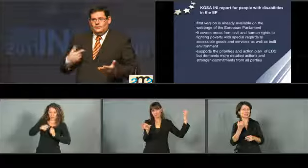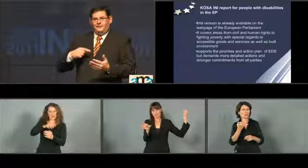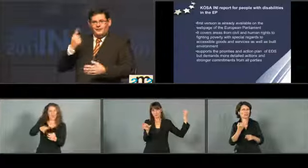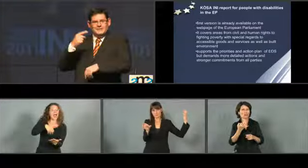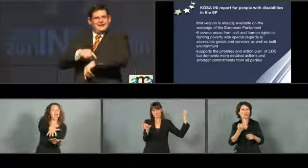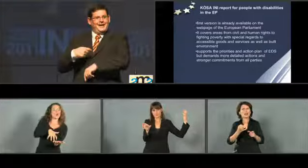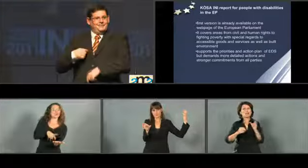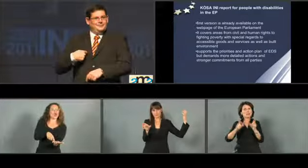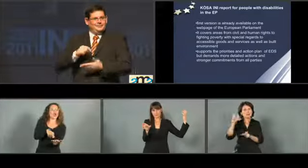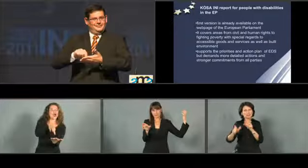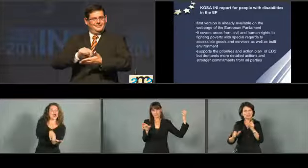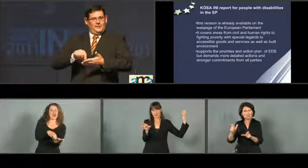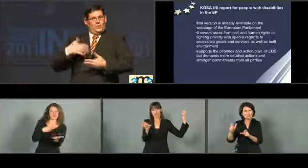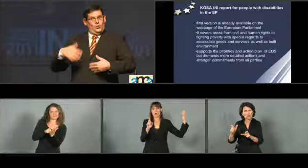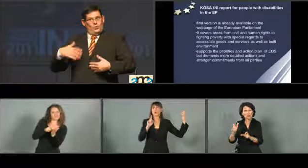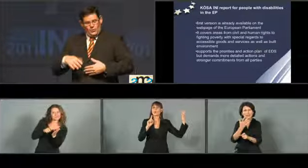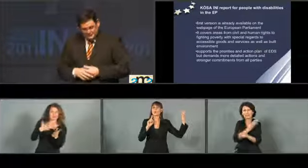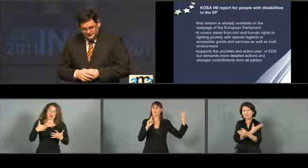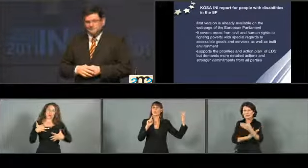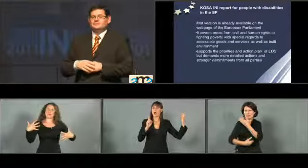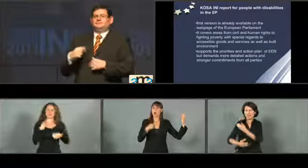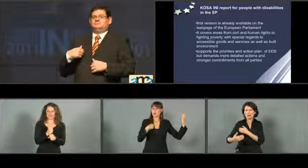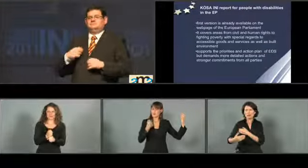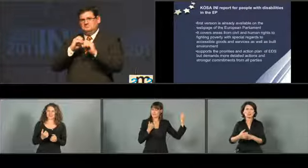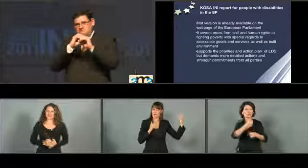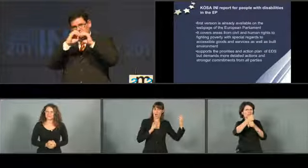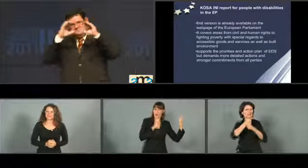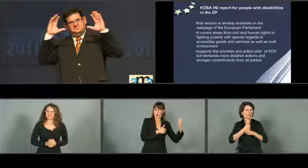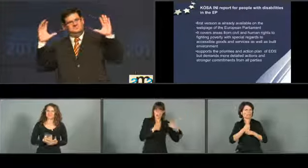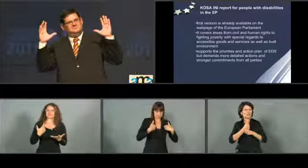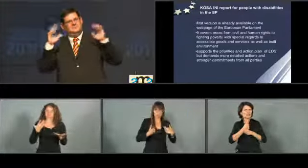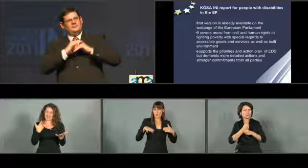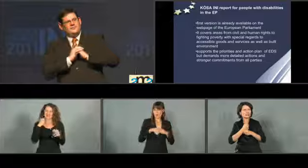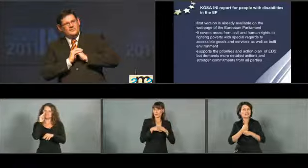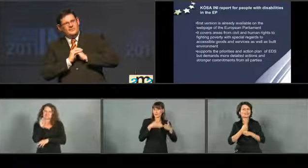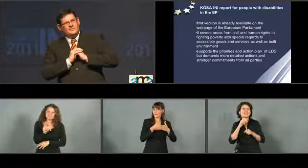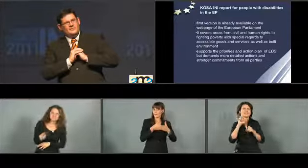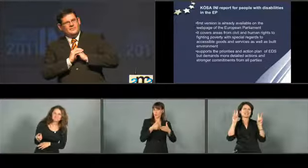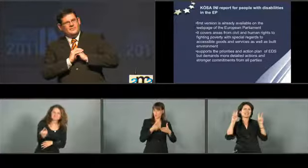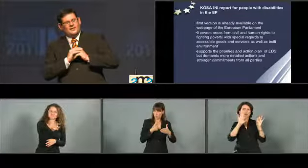on m'a donné cette charge de rapporteur à l'Union européenne. C'est un immense travail.